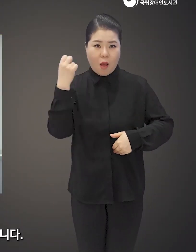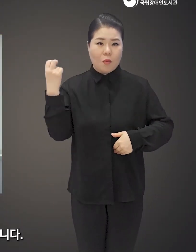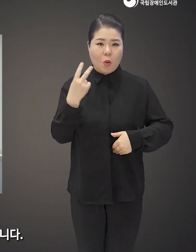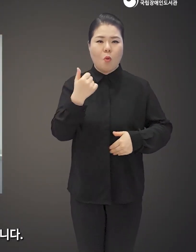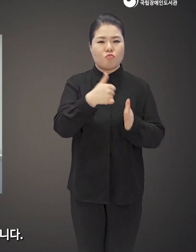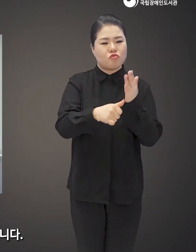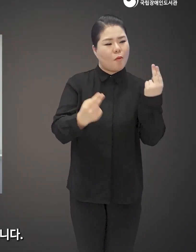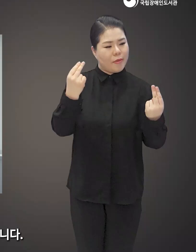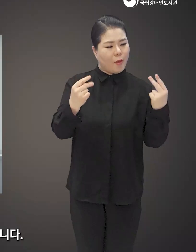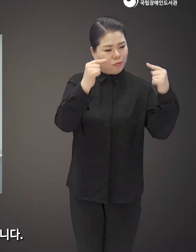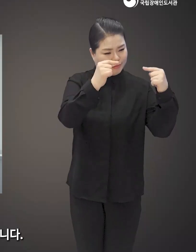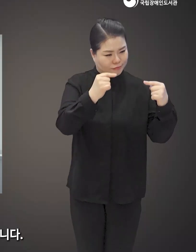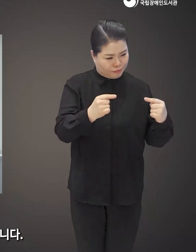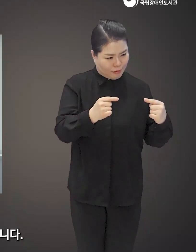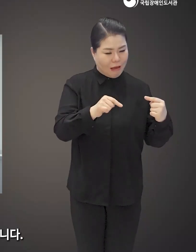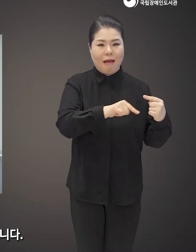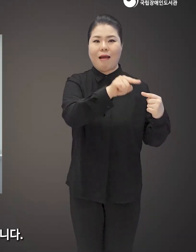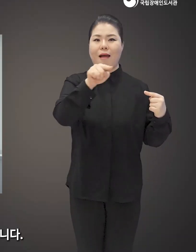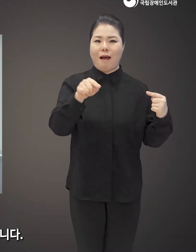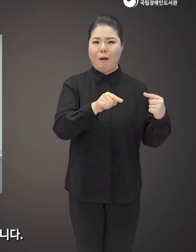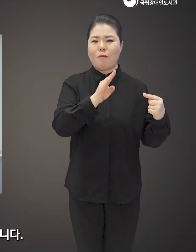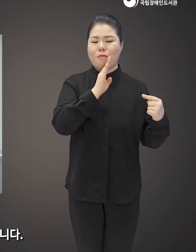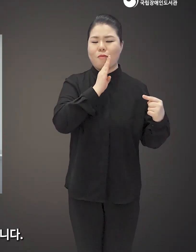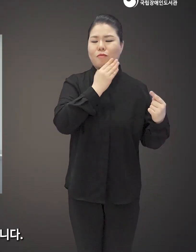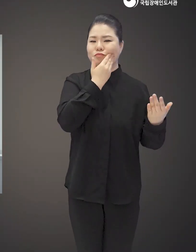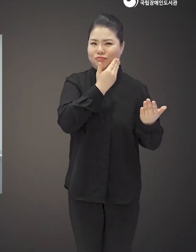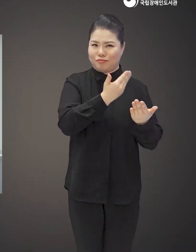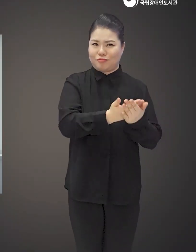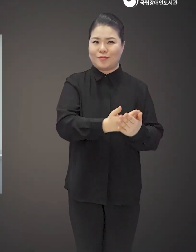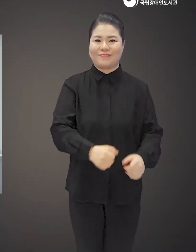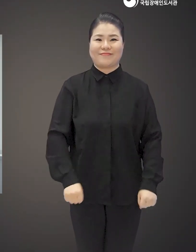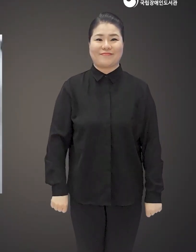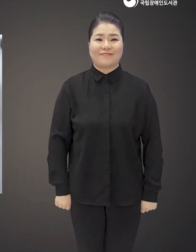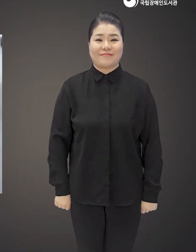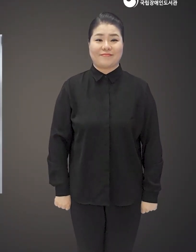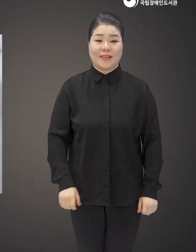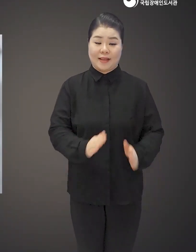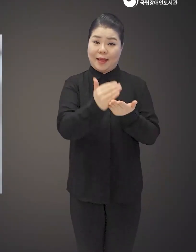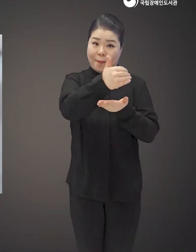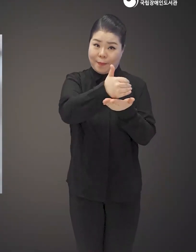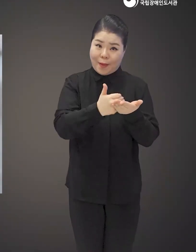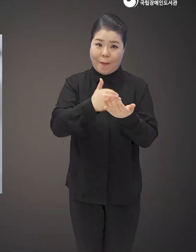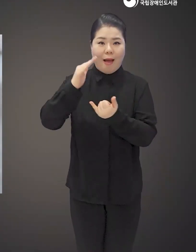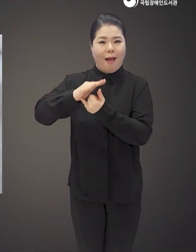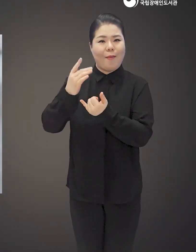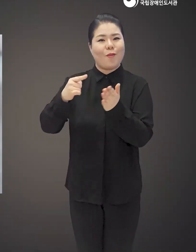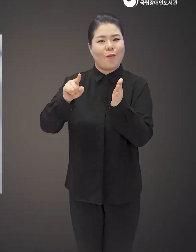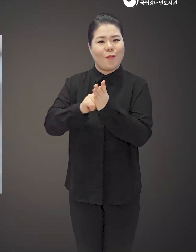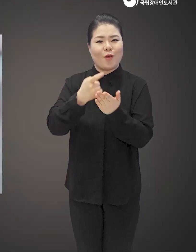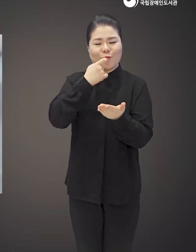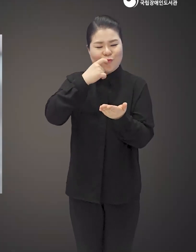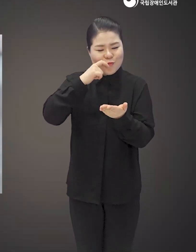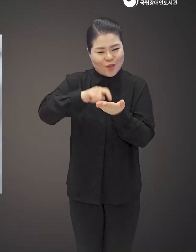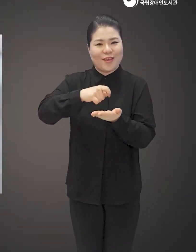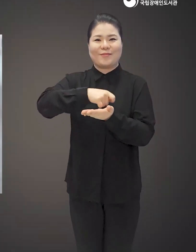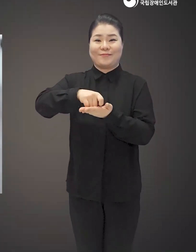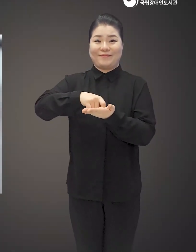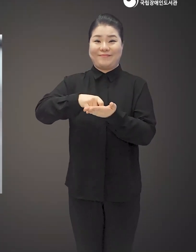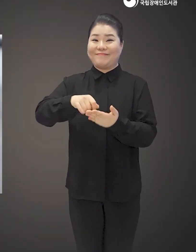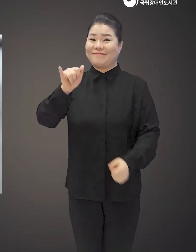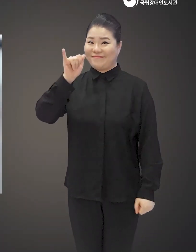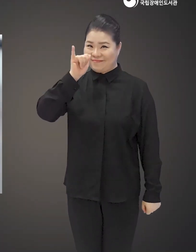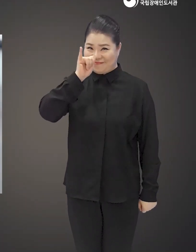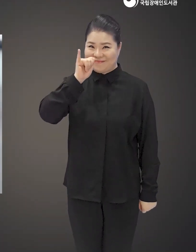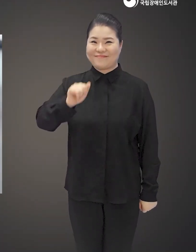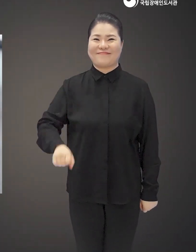점검하고 제품을 꼼꼼히 따져보는 일은 갈수록 중요해지고 있습니다. 이 책에서는 어린이들도 매우 손쉽게 읽기 좋은